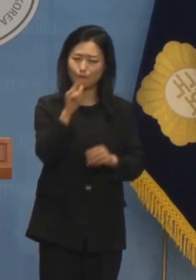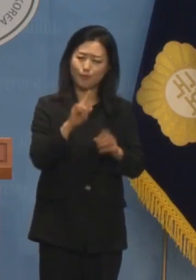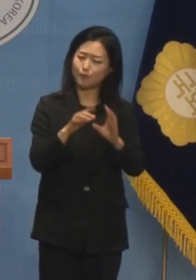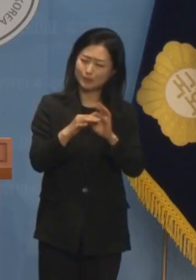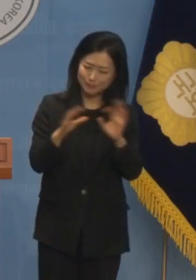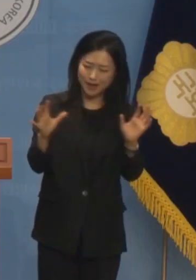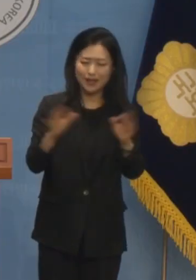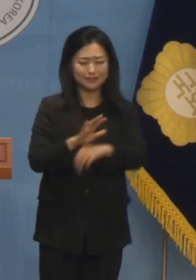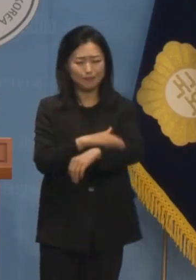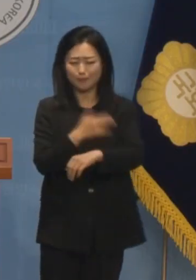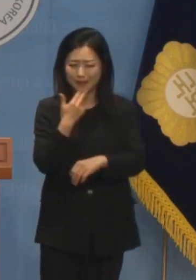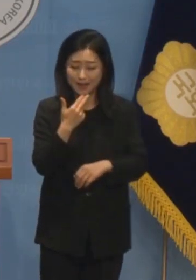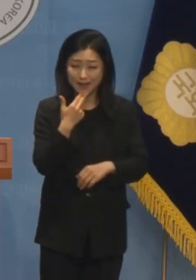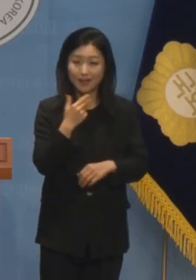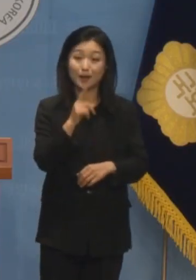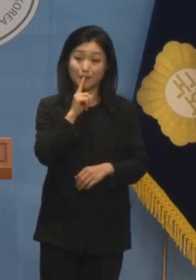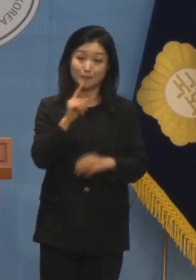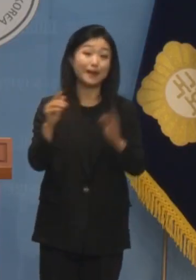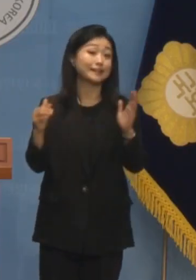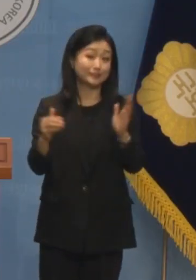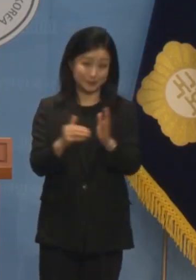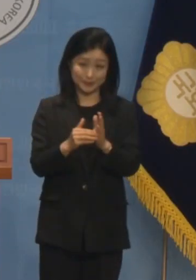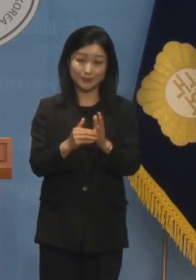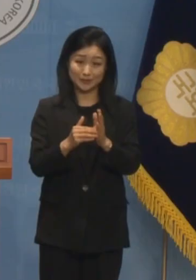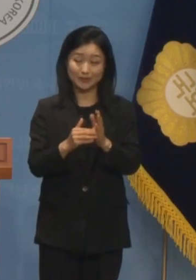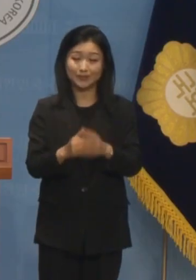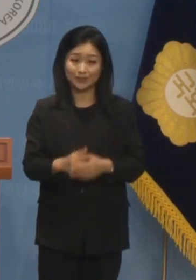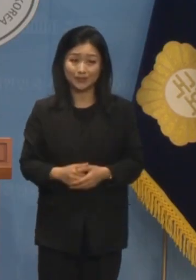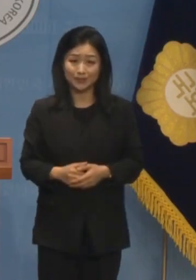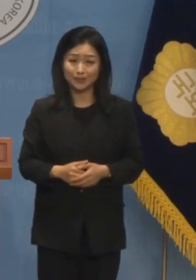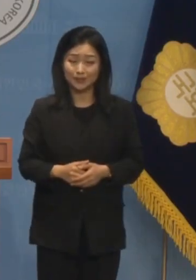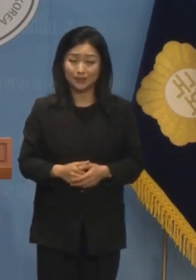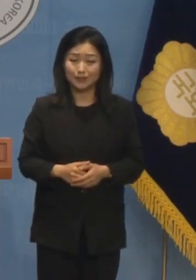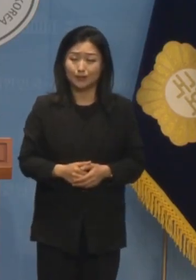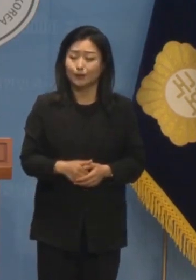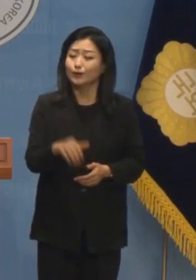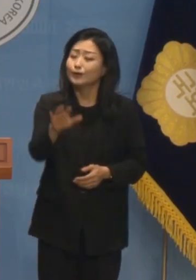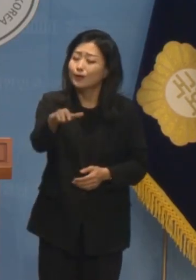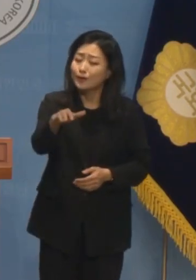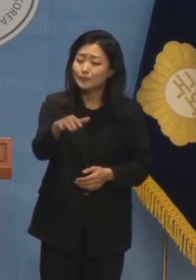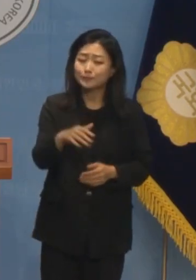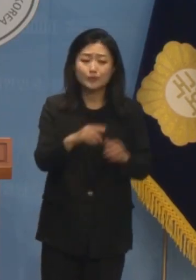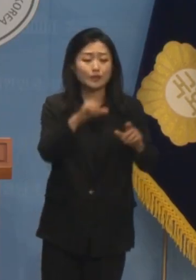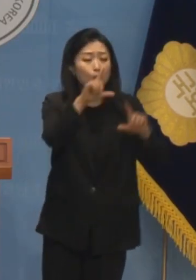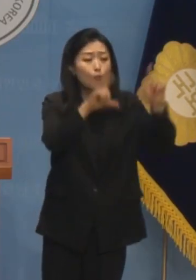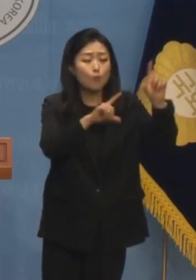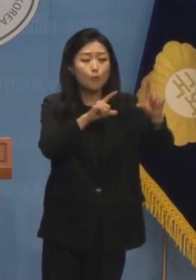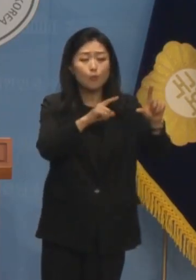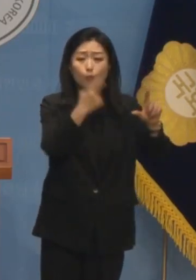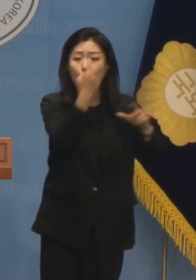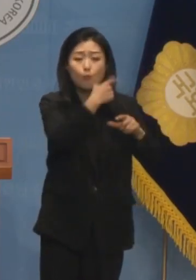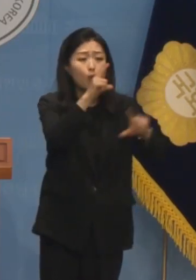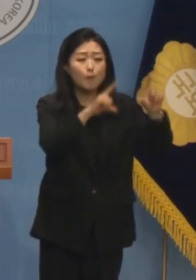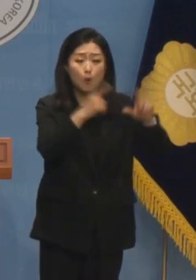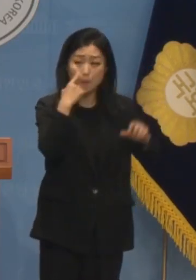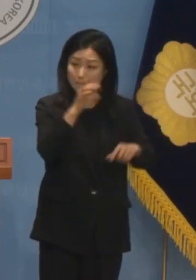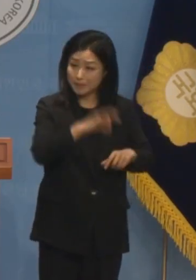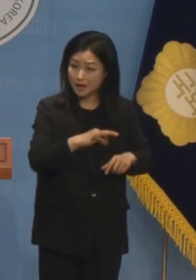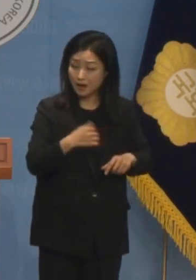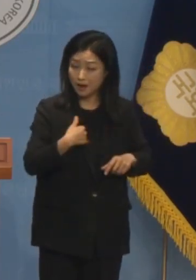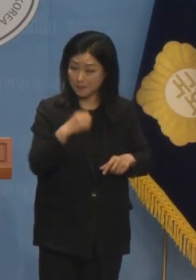무슨 잘못이냐라고 했습니다. 도대체 어느 대목이 한동훈 대표의 외모를